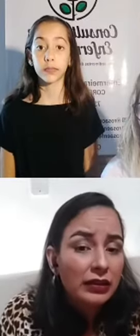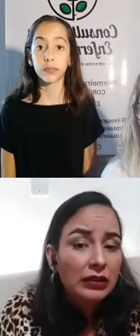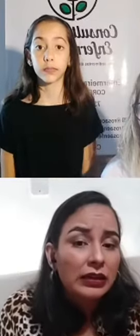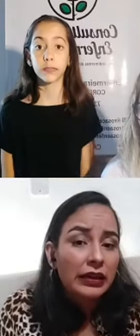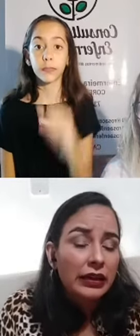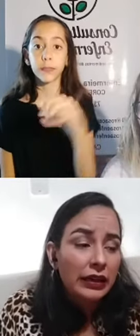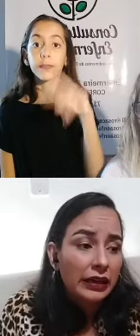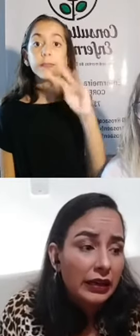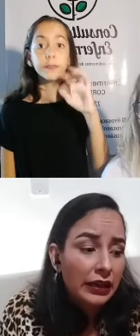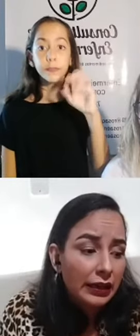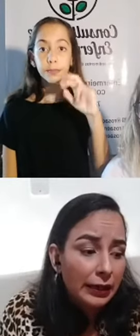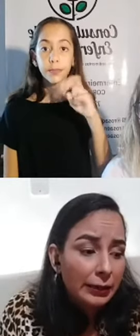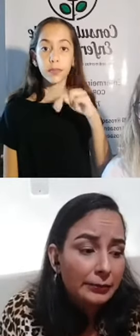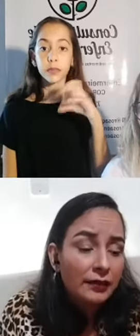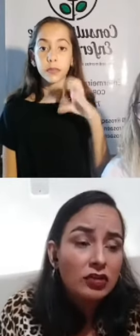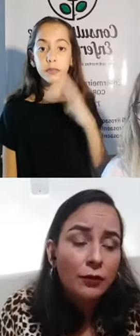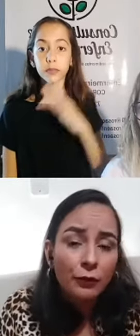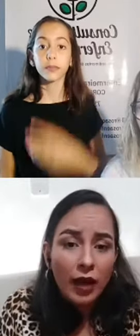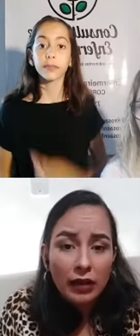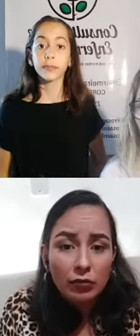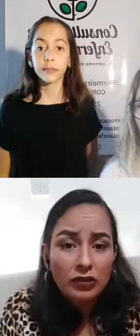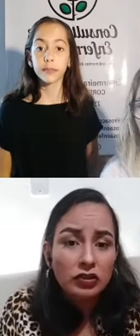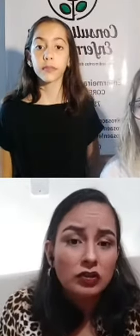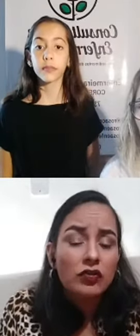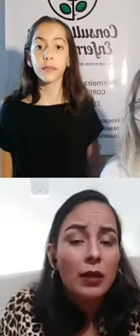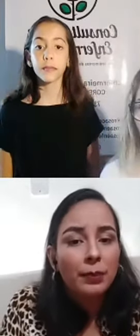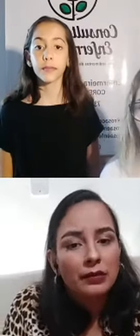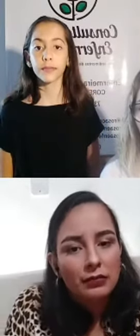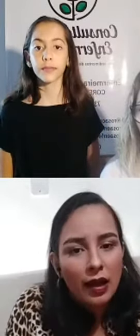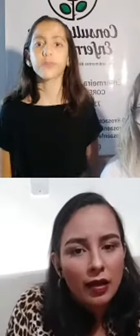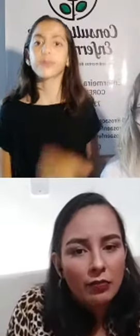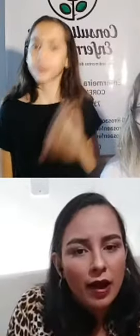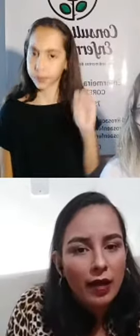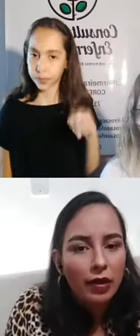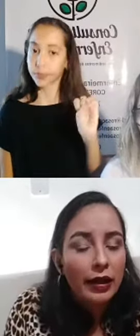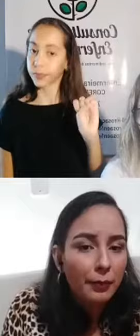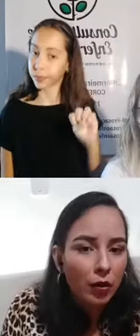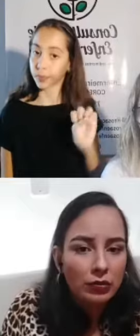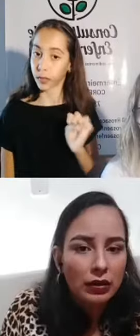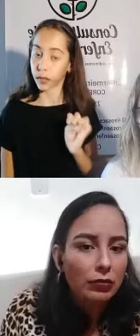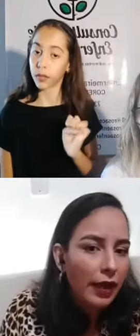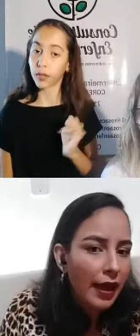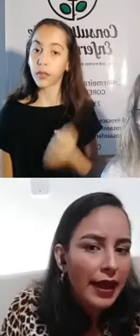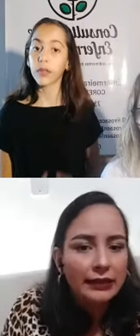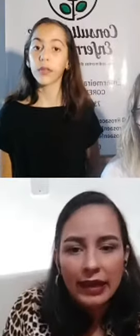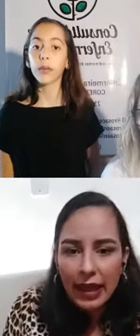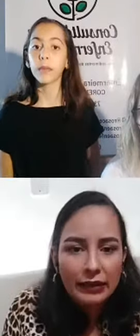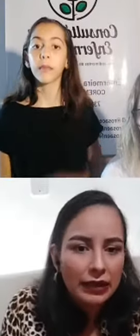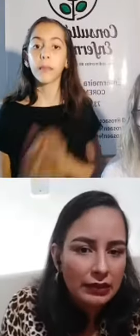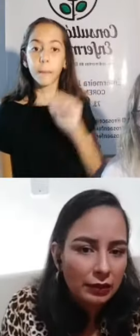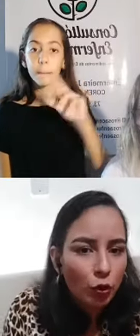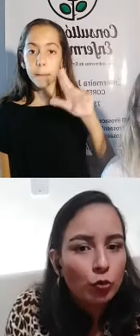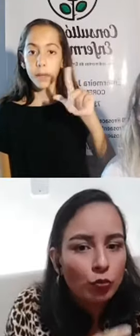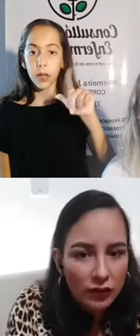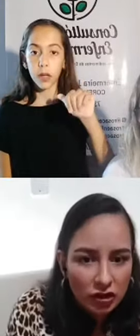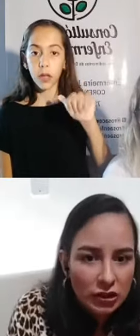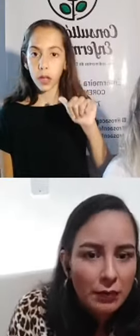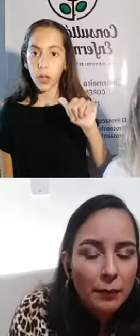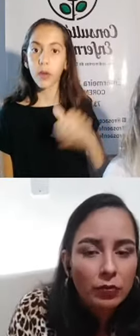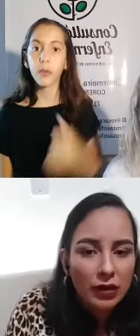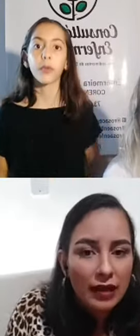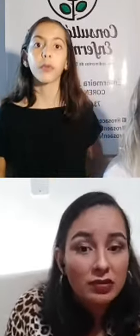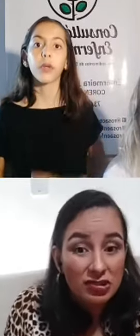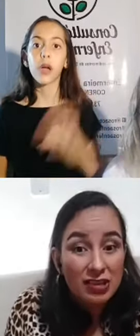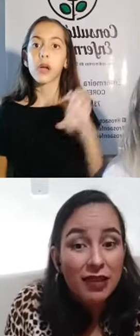né, se de fato a gente só implantar uma aula remota, que não é EAD tem todo um sistema